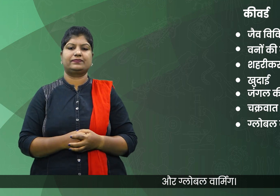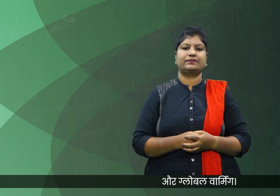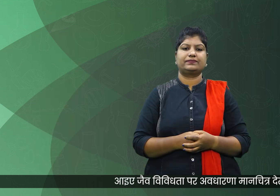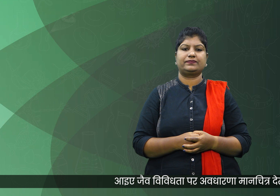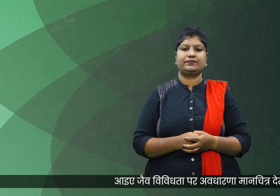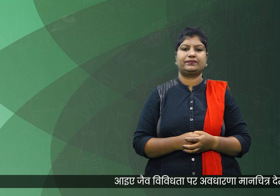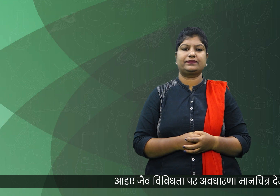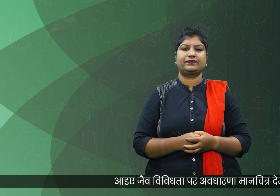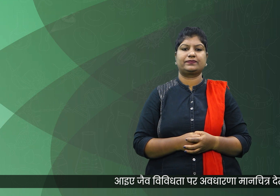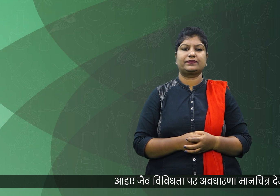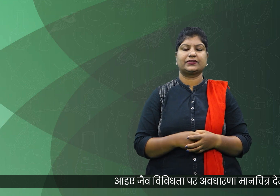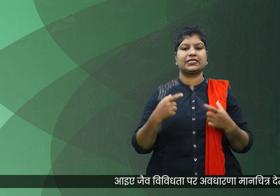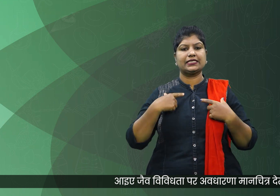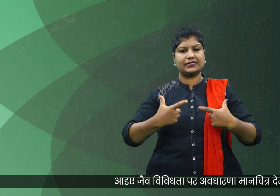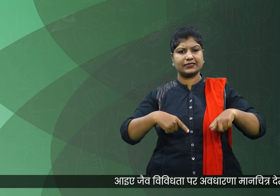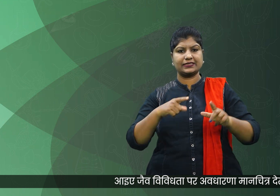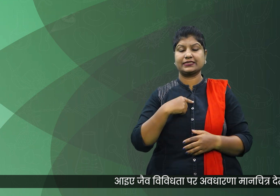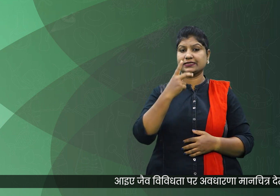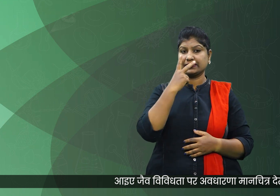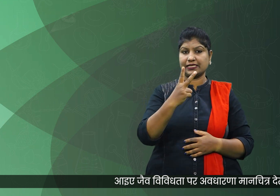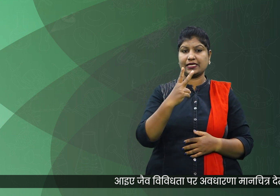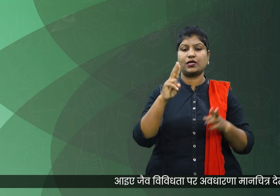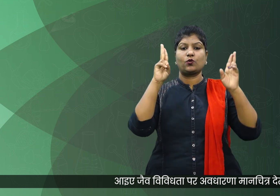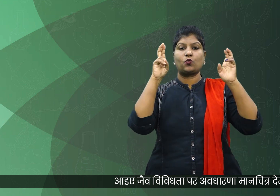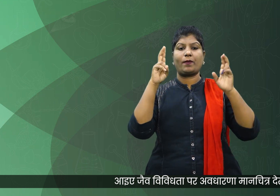आये जैव विवित्ता पर अवधारणा मान चित्र देखे।